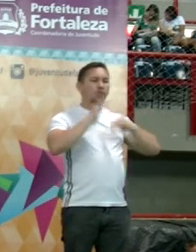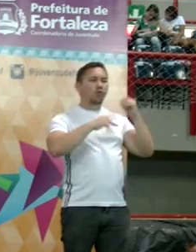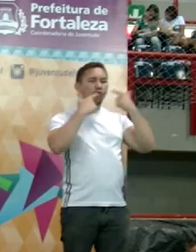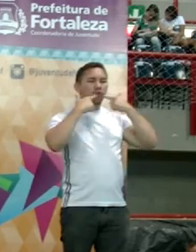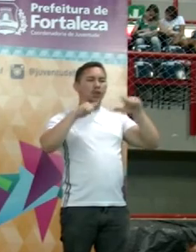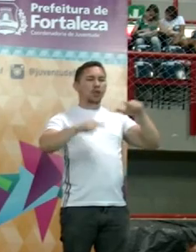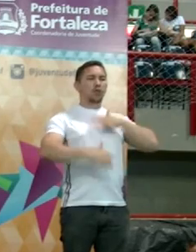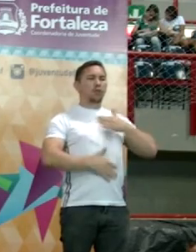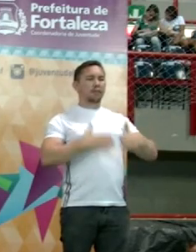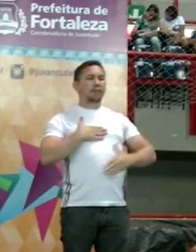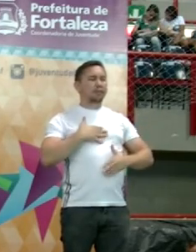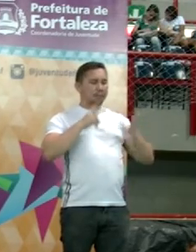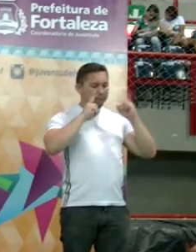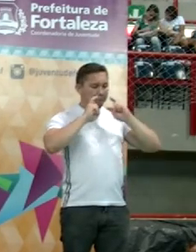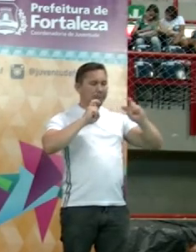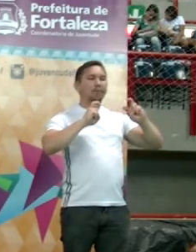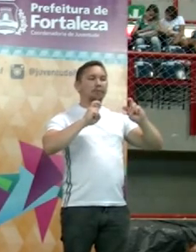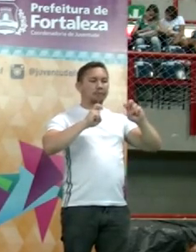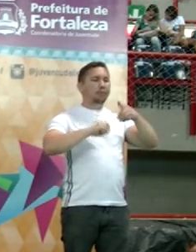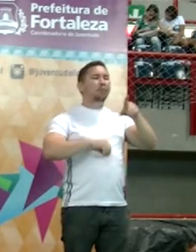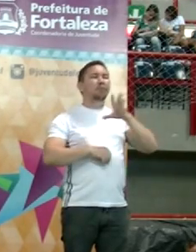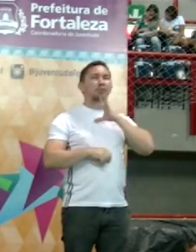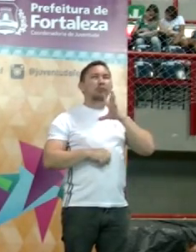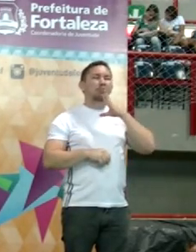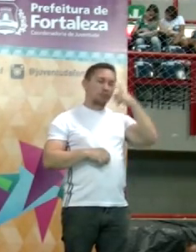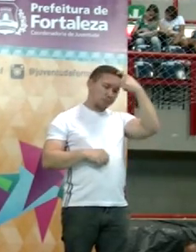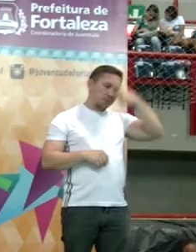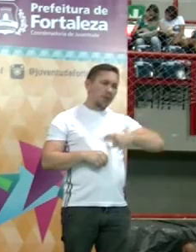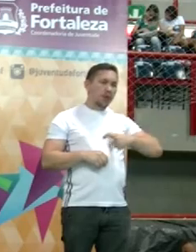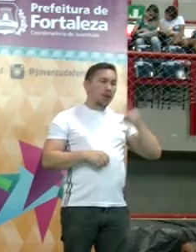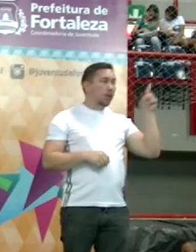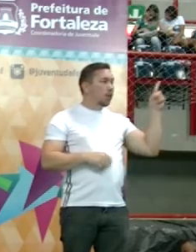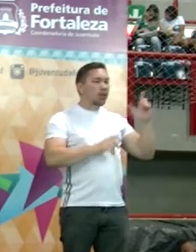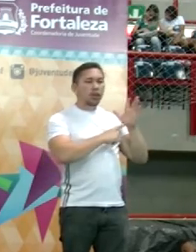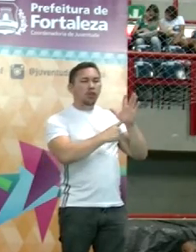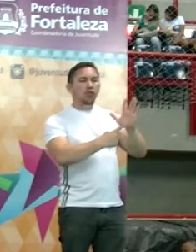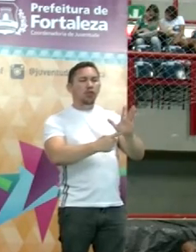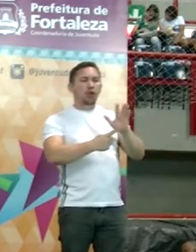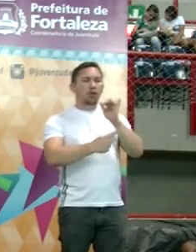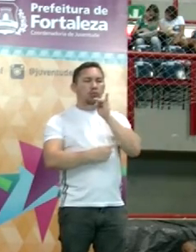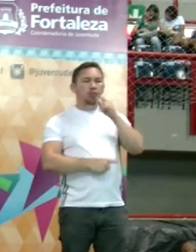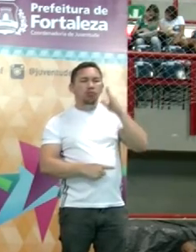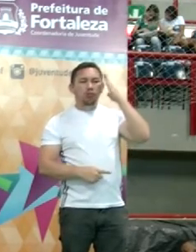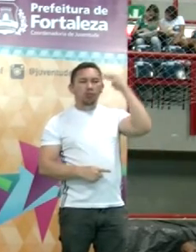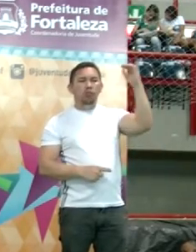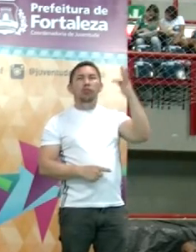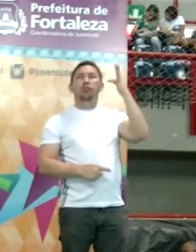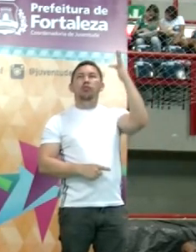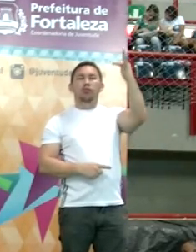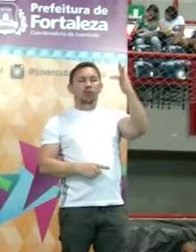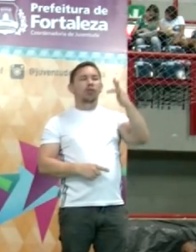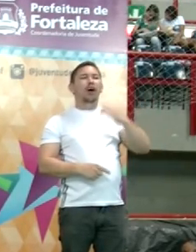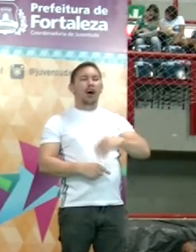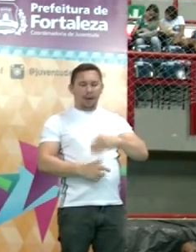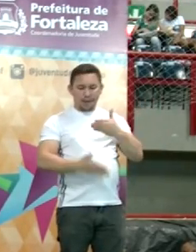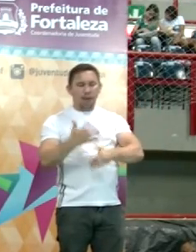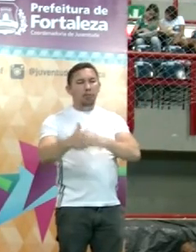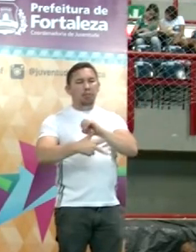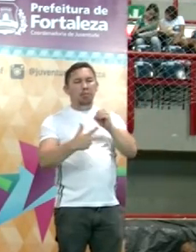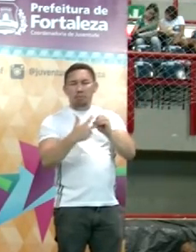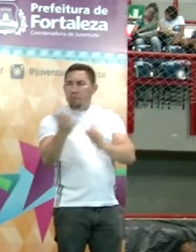habilidade, você realmente tem conhecimento para isso. Isso aqui é só uma amostra do sucesso que vocês vão ter no dia da prova do